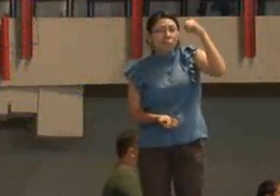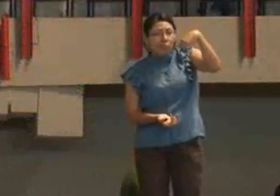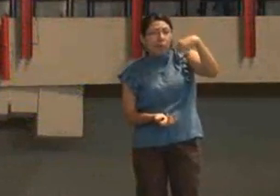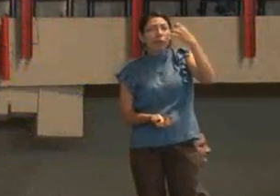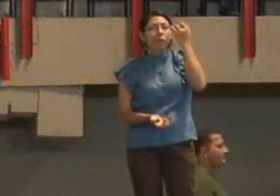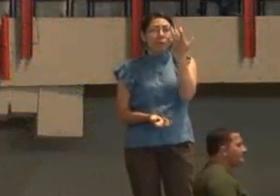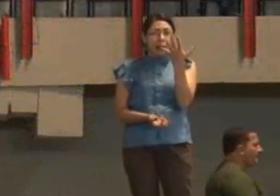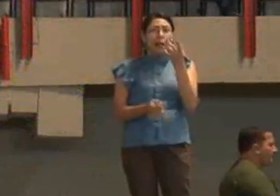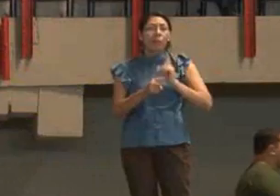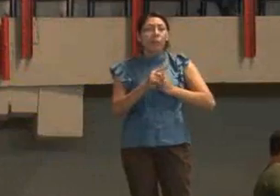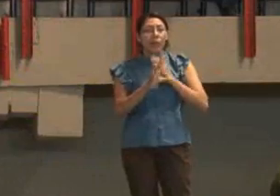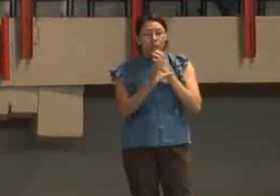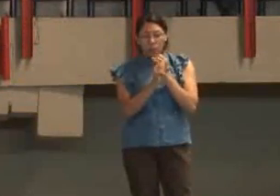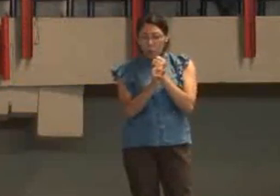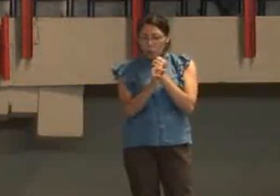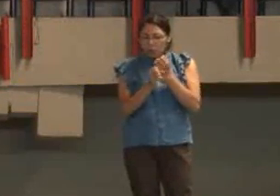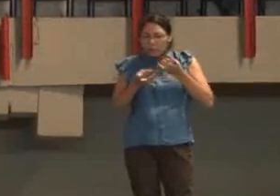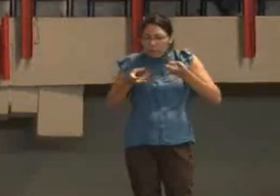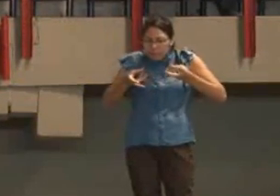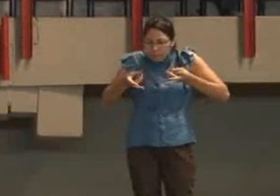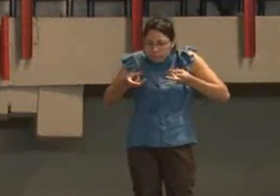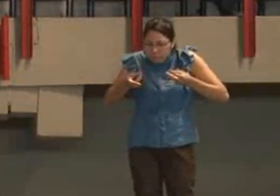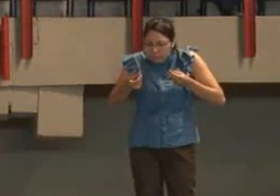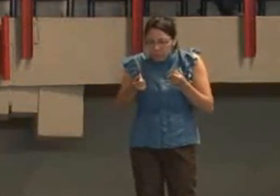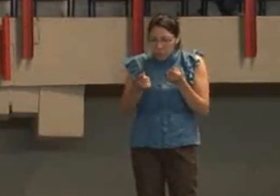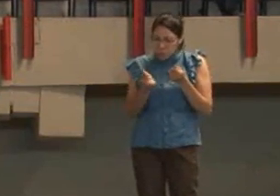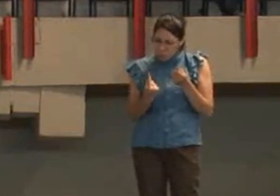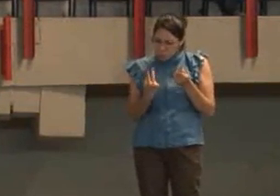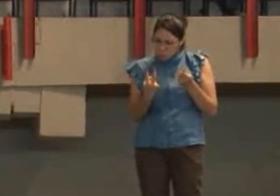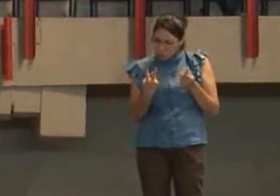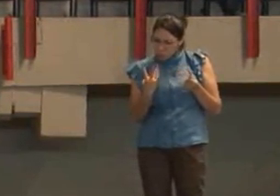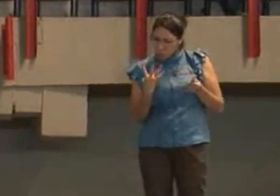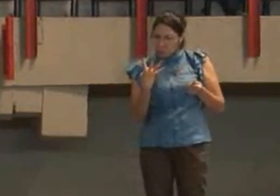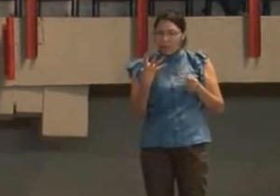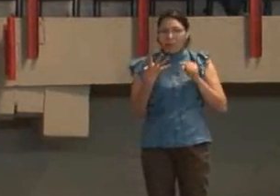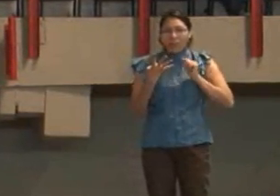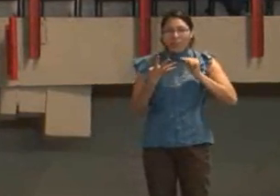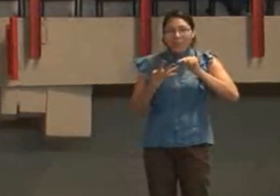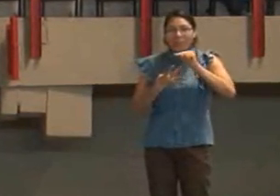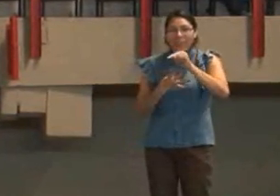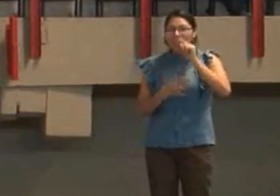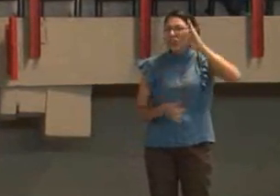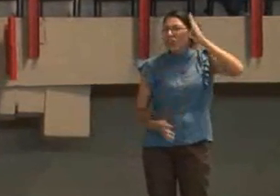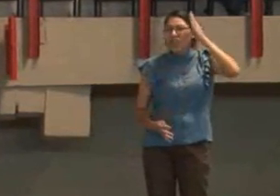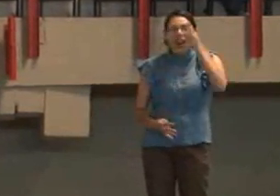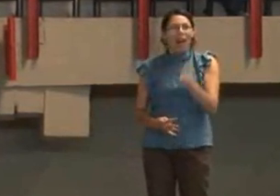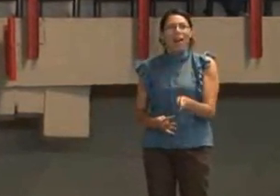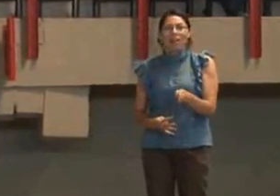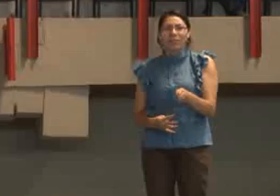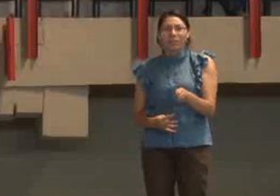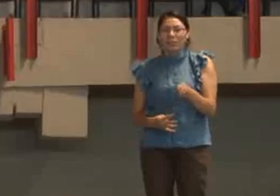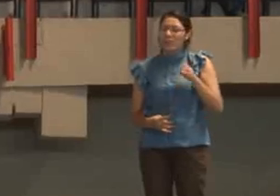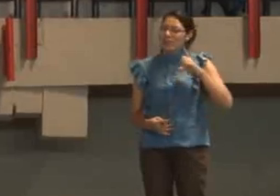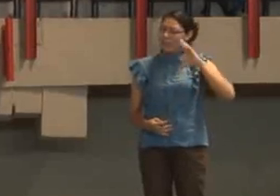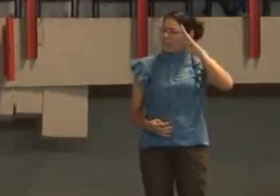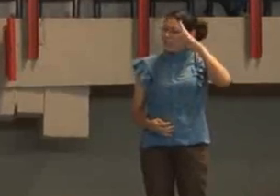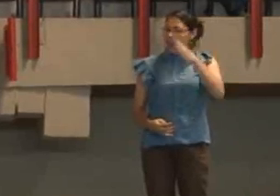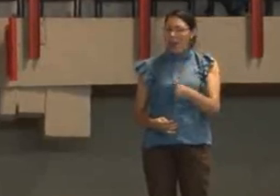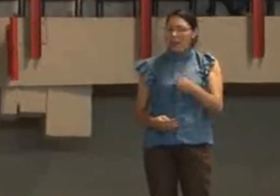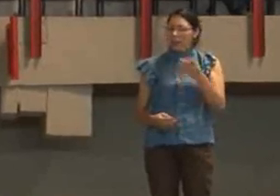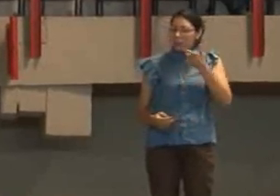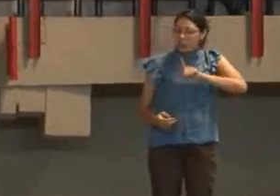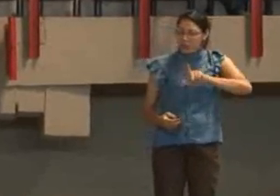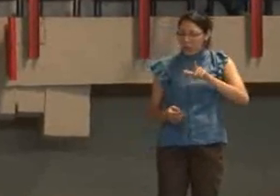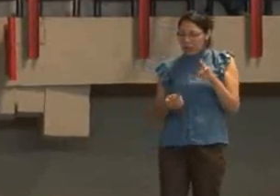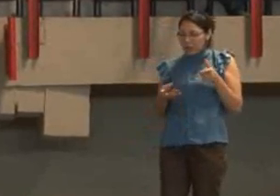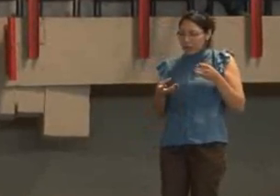de contagem direta. O que é a contagem direta? É aquela contagem que, para que a gente consiga chegar no resultado, a gente